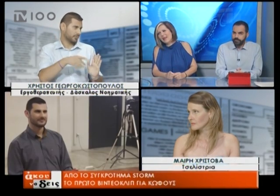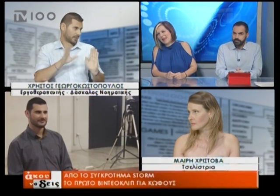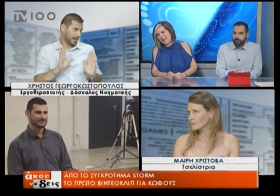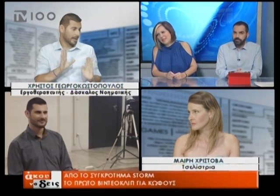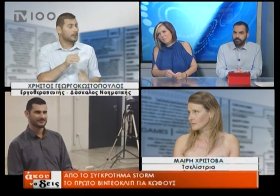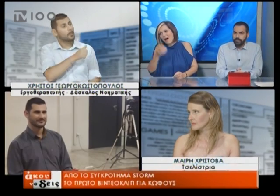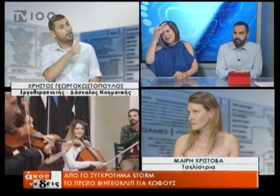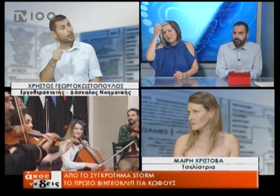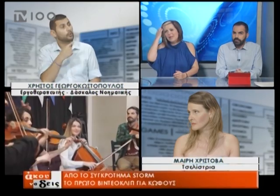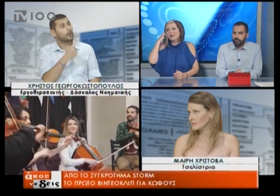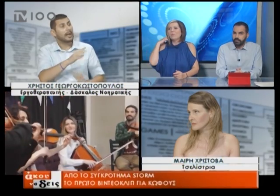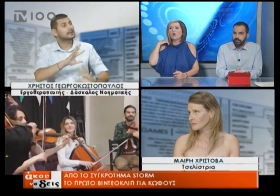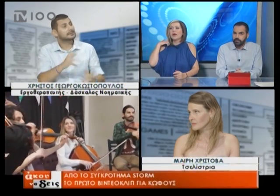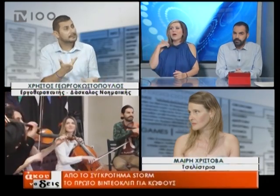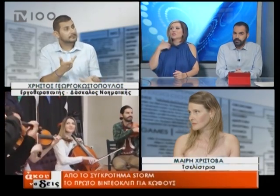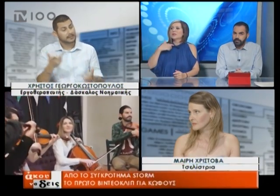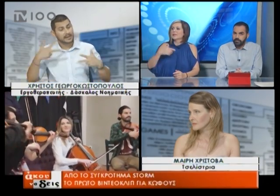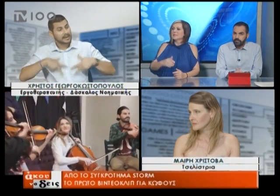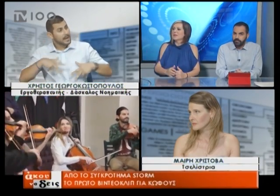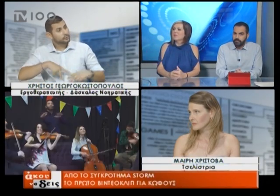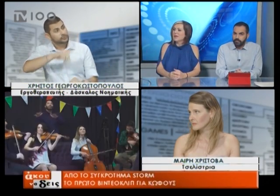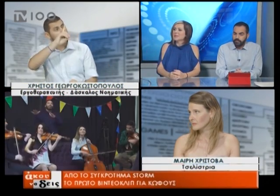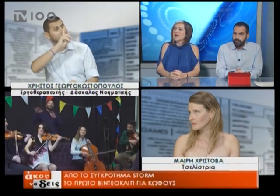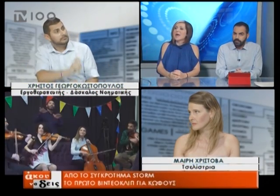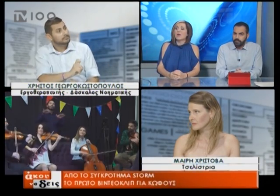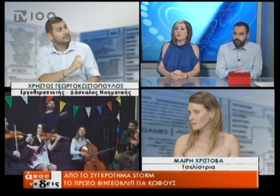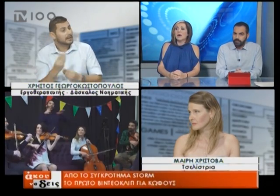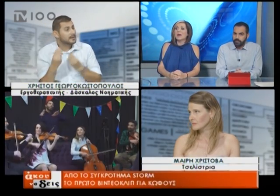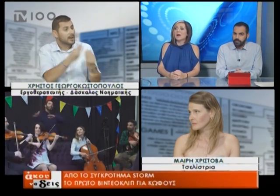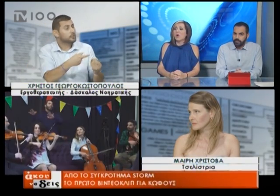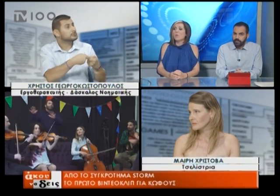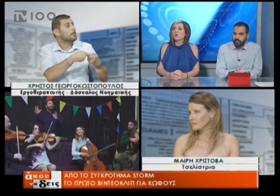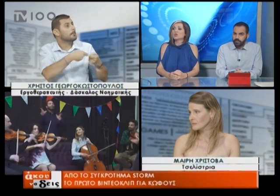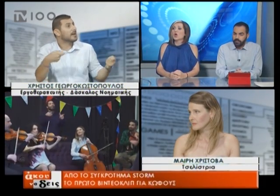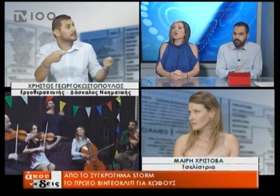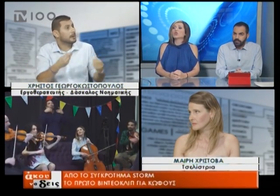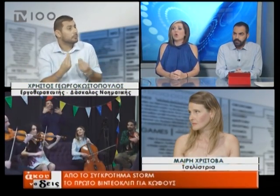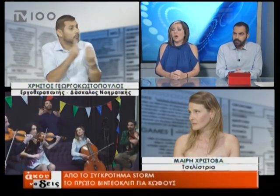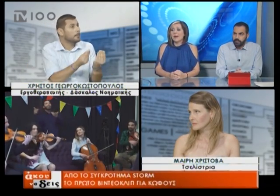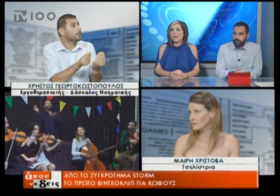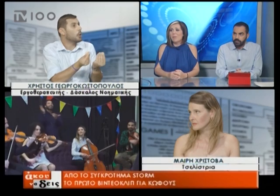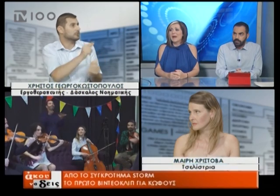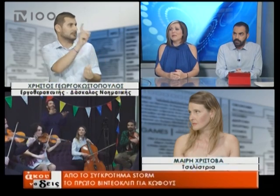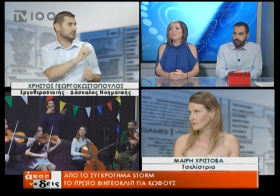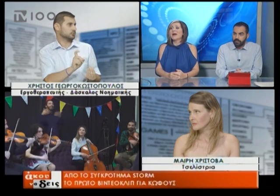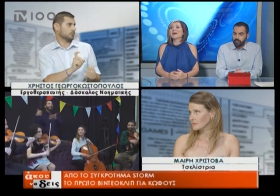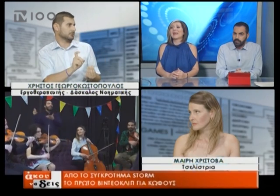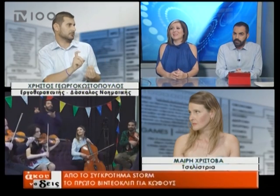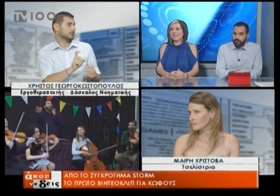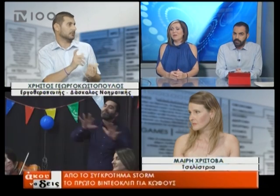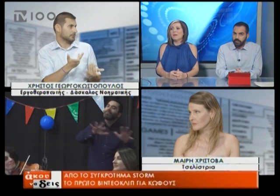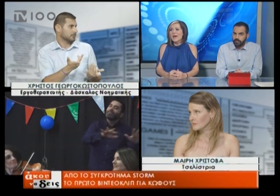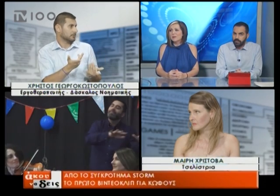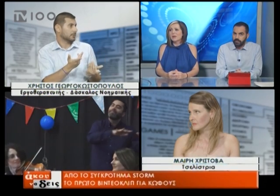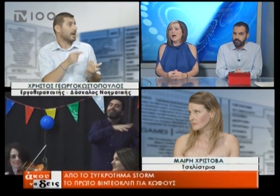Δεν λέει. Δεν υπάρχει υποχρέωση για τις συναυλίες. Εγώ θα έλεγα όμως να υπάρχει μια